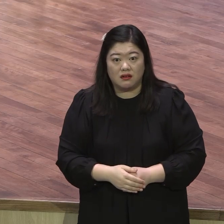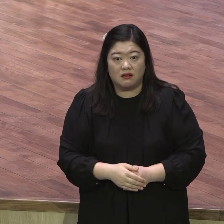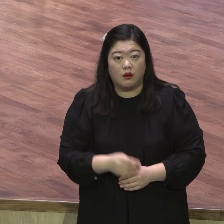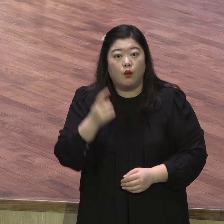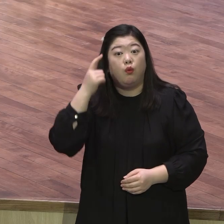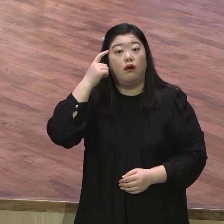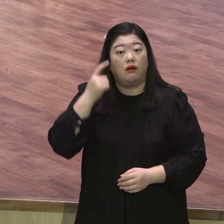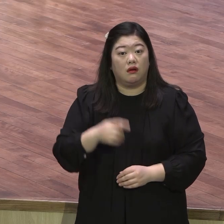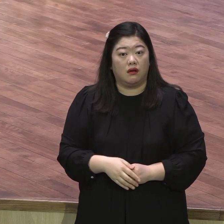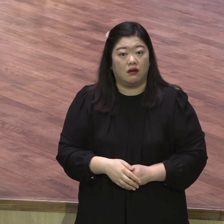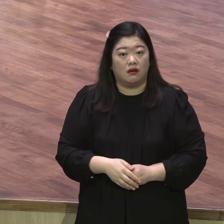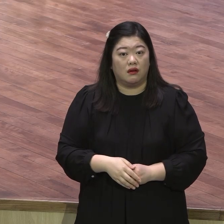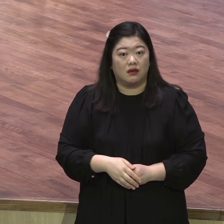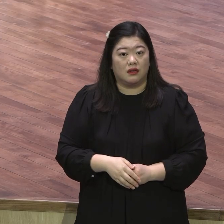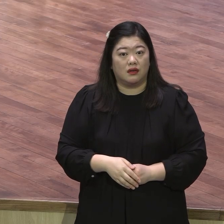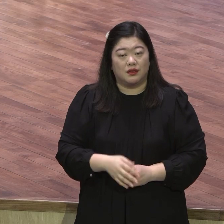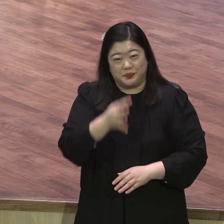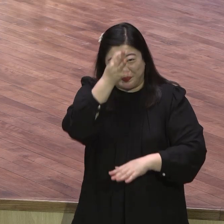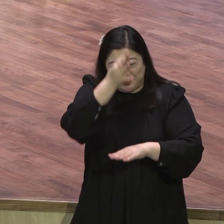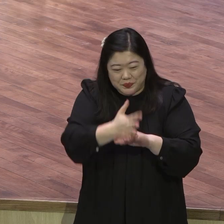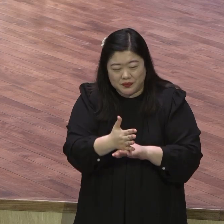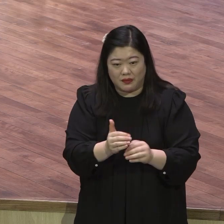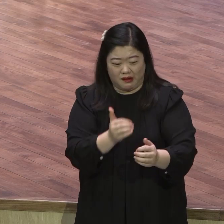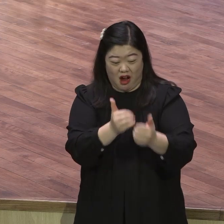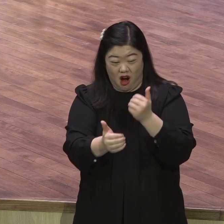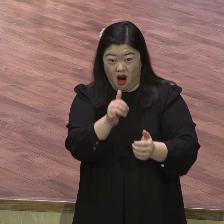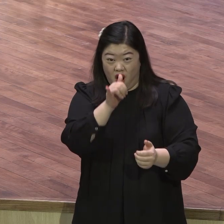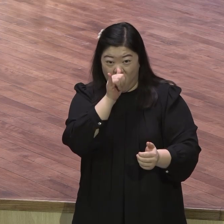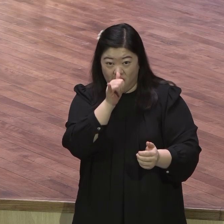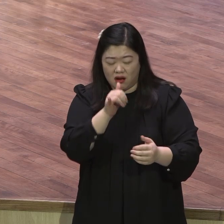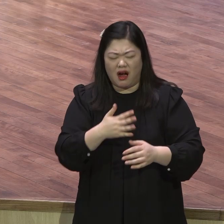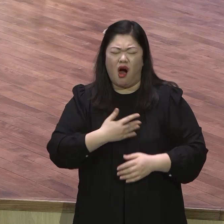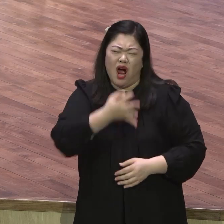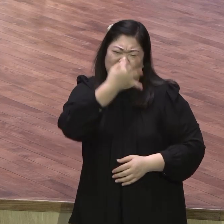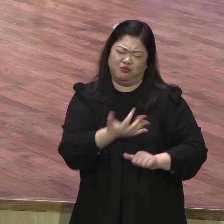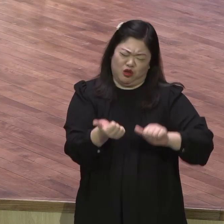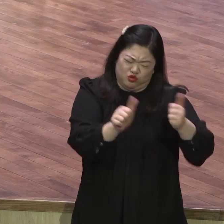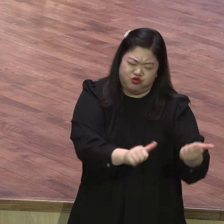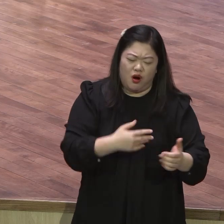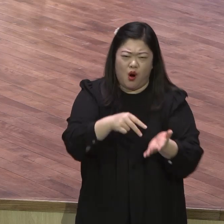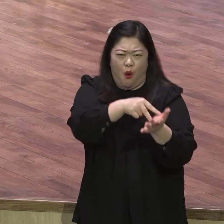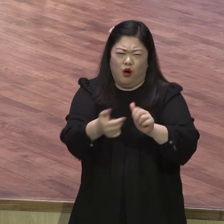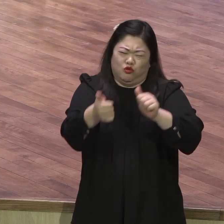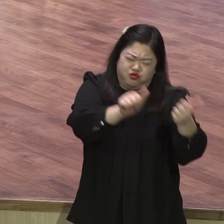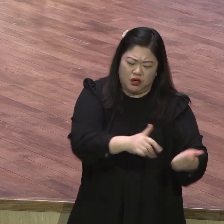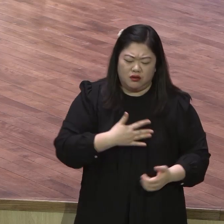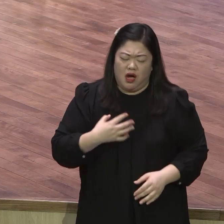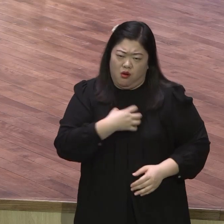나는 서론의 인생이라는 고백이 나 힘들어 못 살겠어. 나 외로워. 나 괴로워. 아 서론이구나.